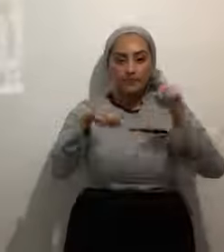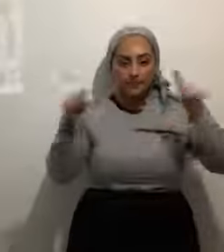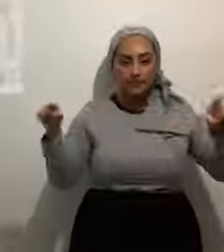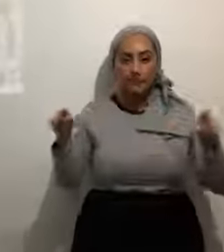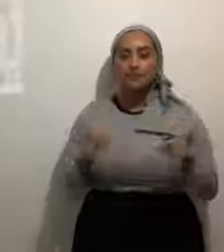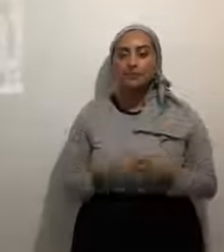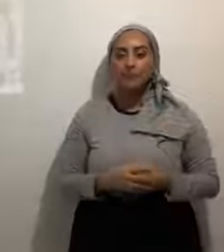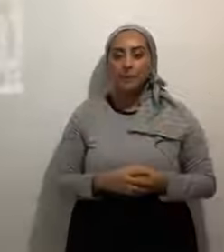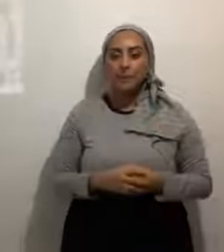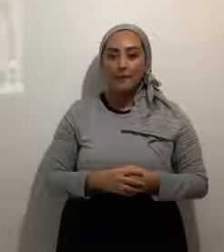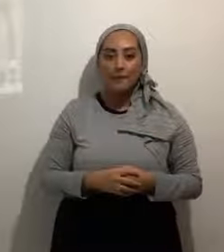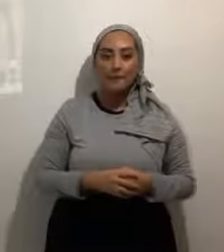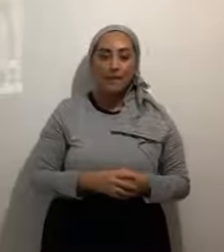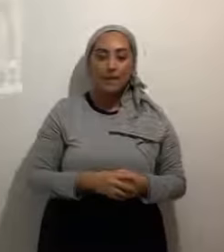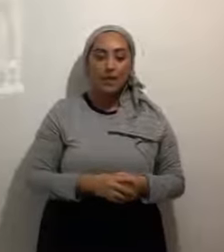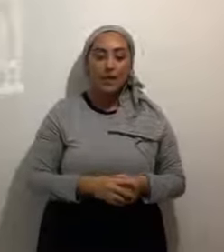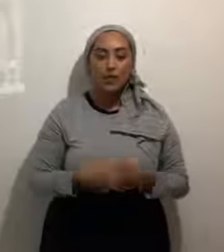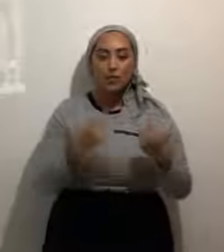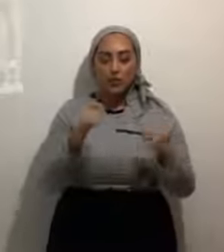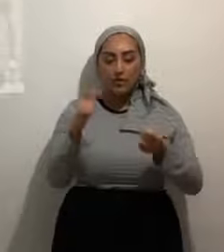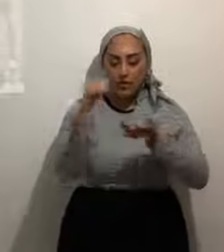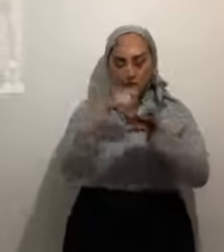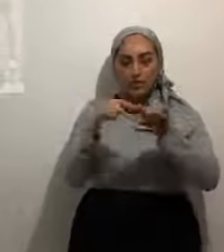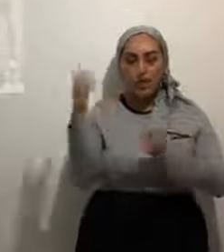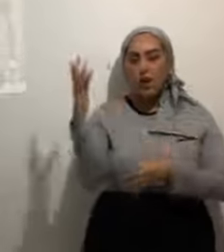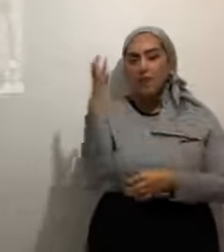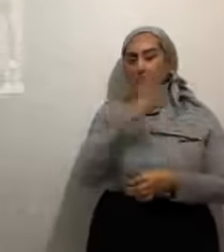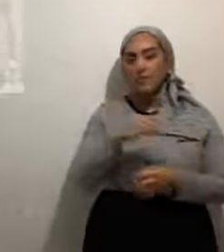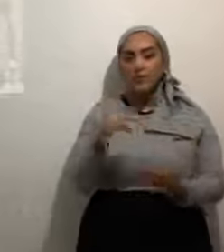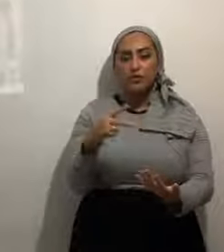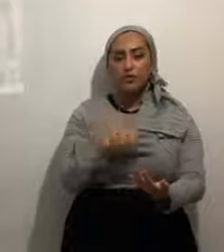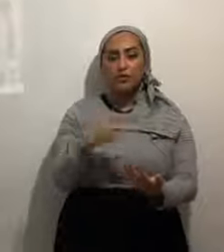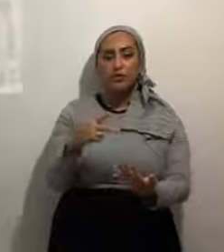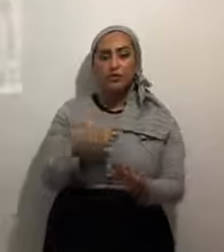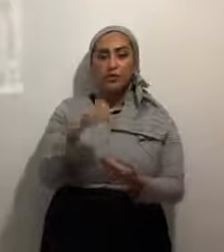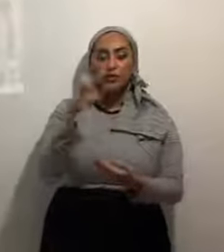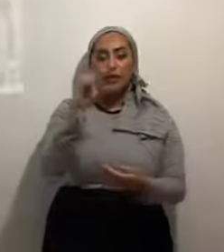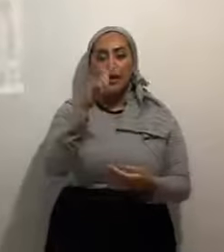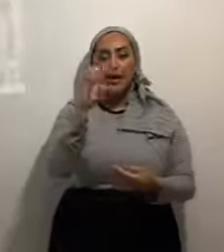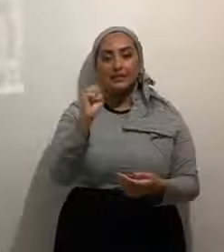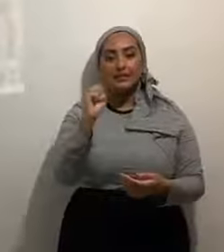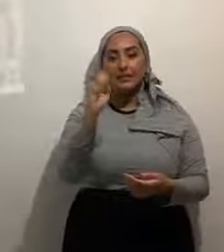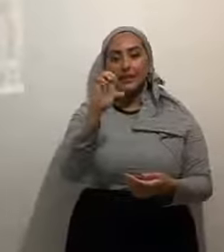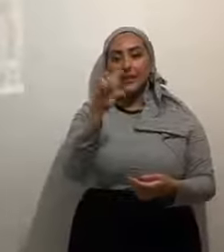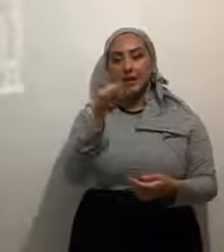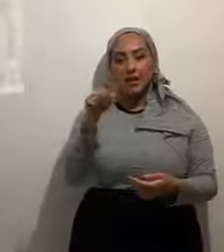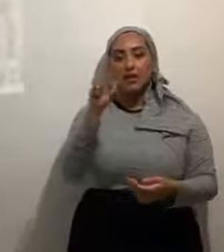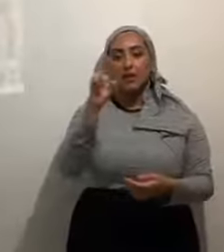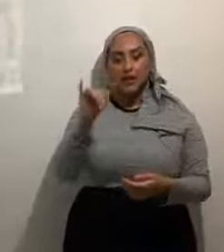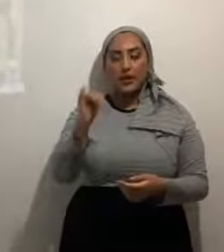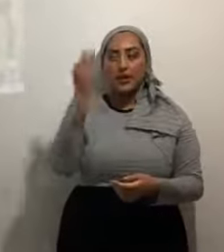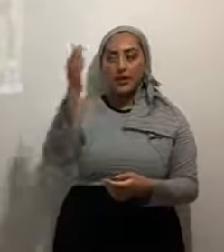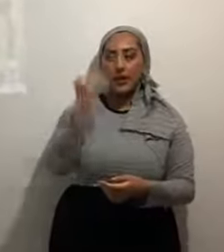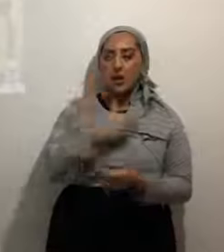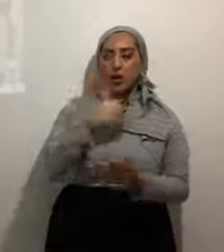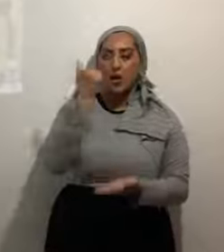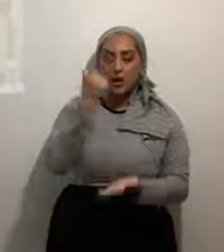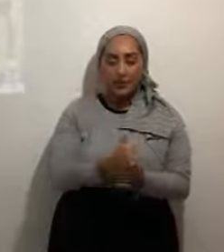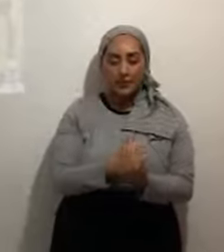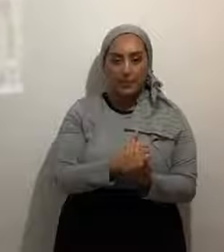al español. Ahí, miren, qué hermoso, Ezri, ¿sí? Ezri, Él es nuestra ayuda. Se le da un